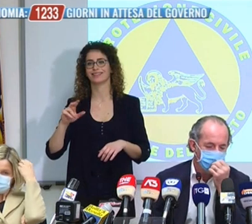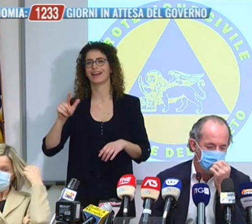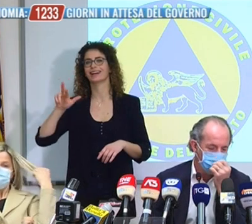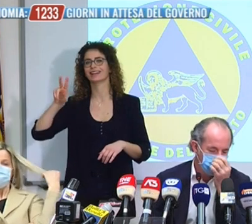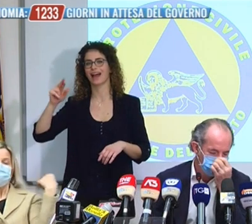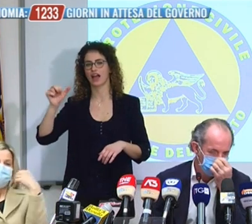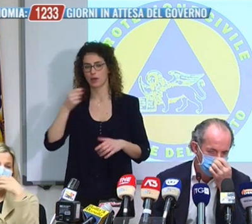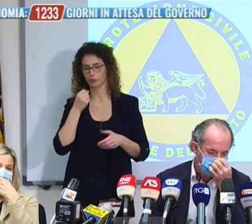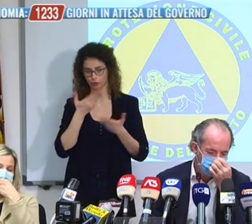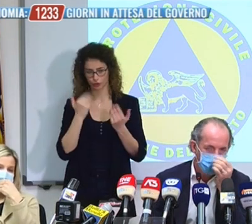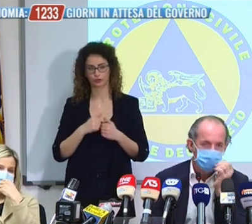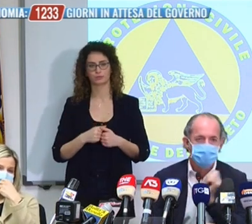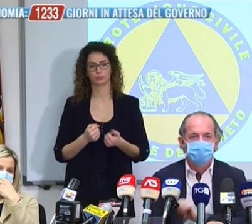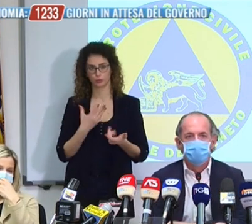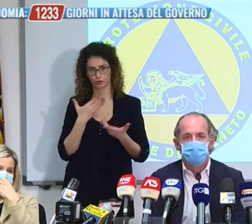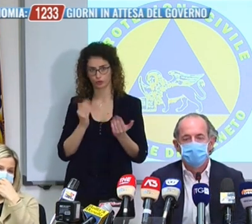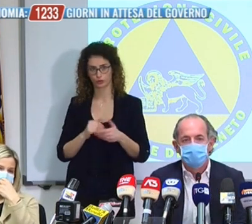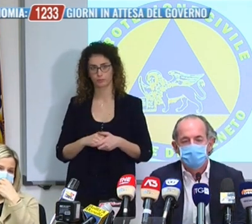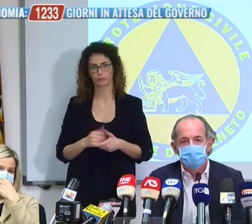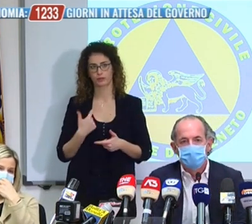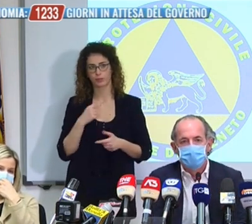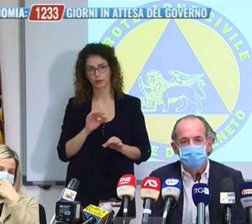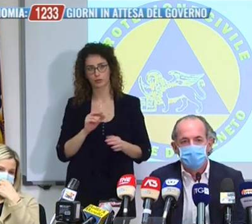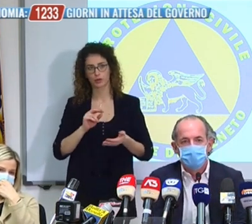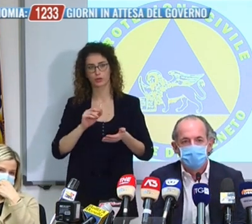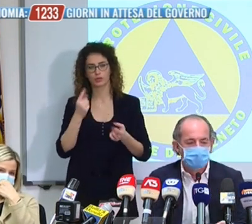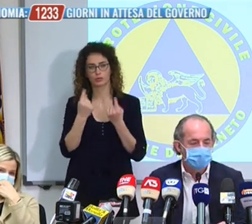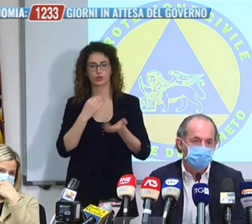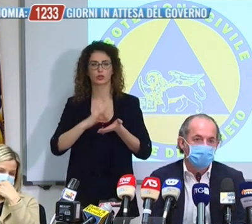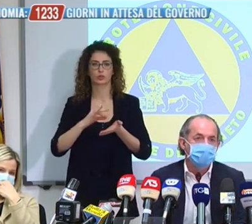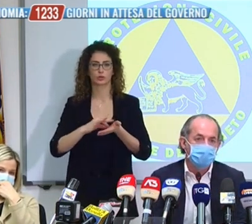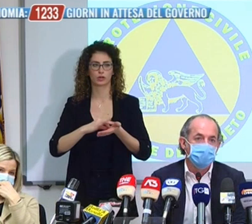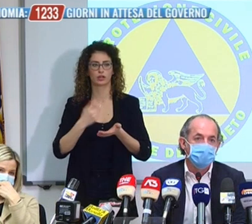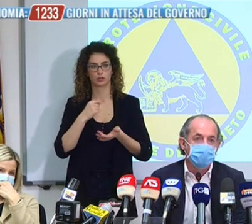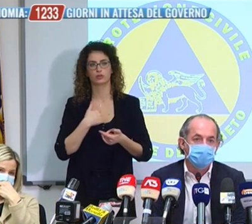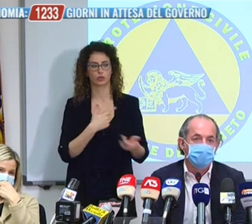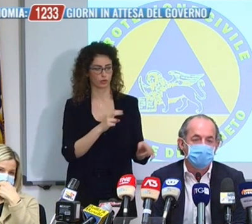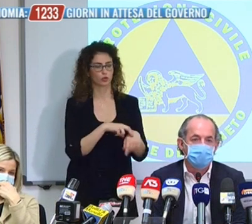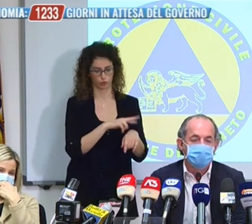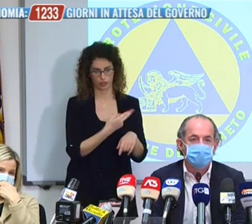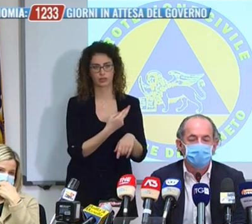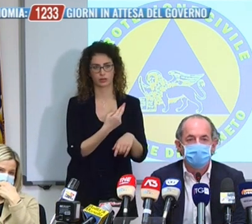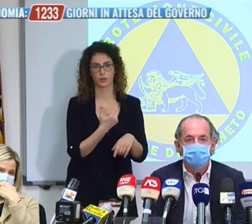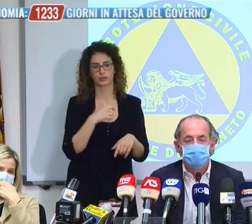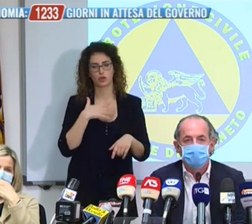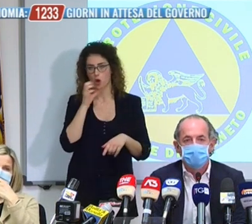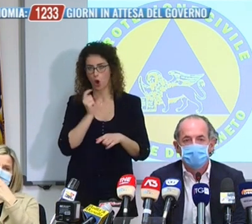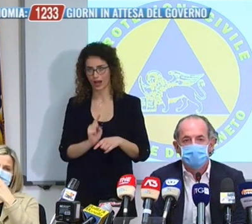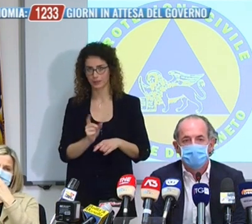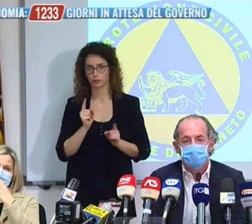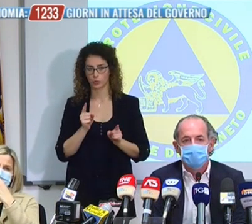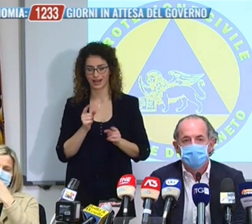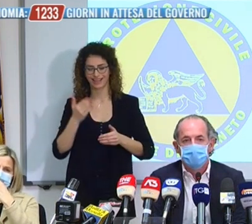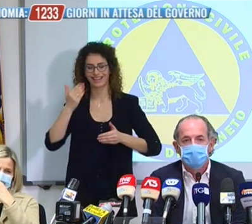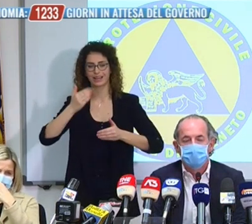buongiorno. Buongiorno. No, in realtà era ancora sulla questione delle scuole, non so se ne parlerà. C'è la dottoressa Russo. Dottoressa Russo, perché io non ho capito, questo